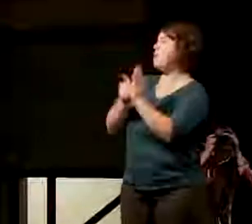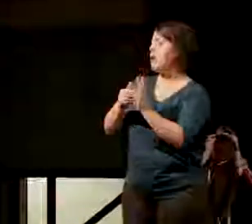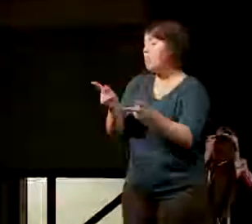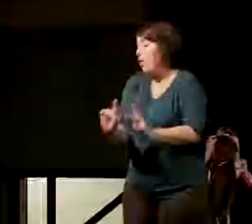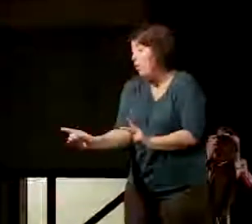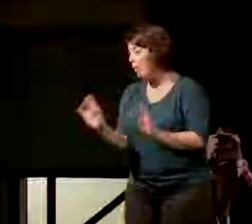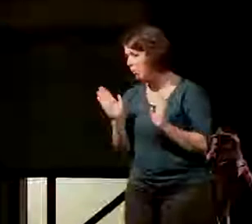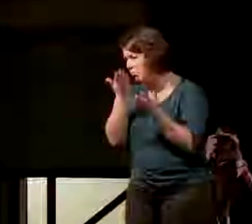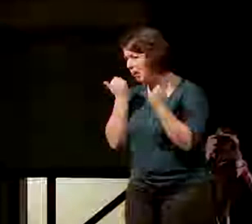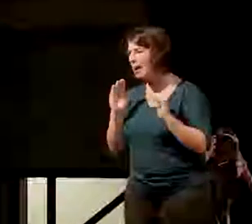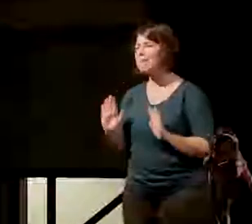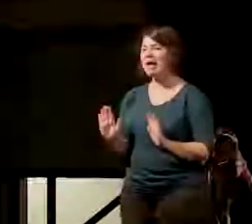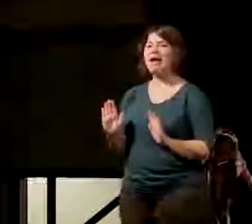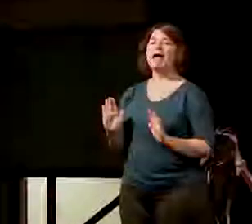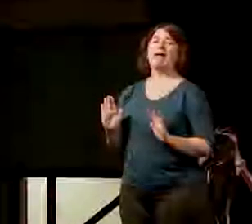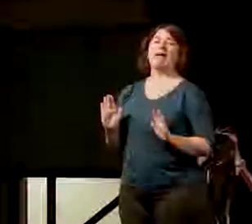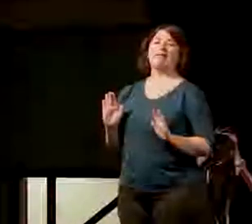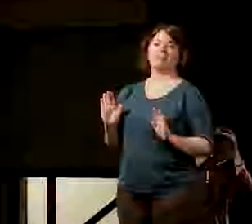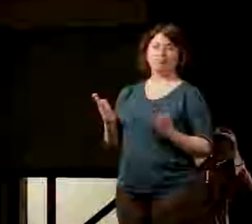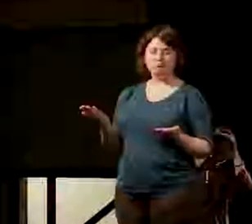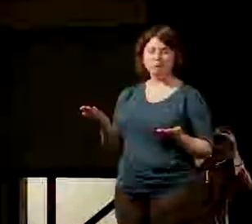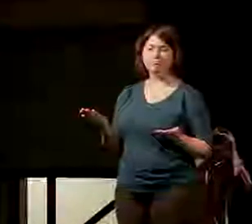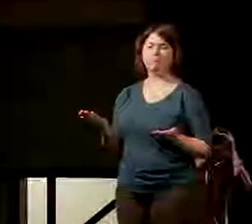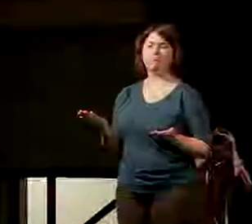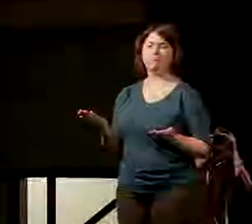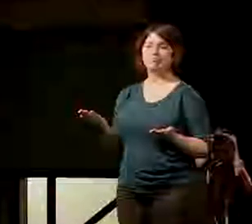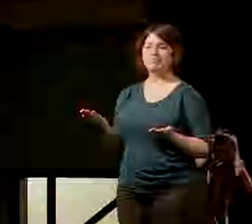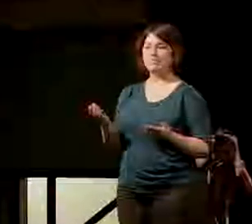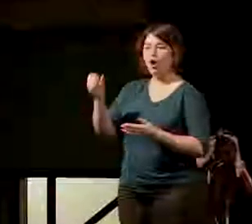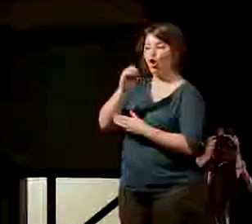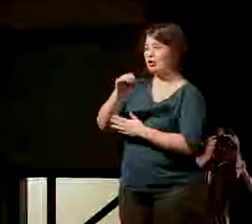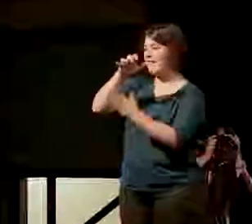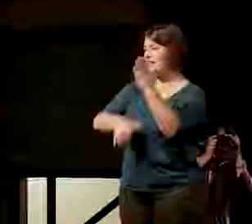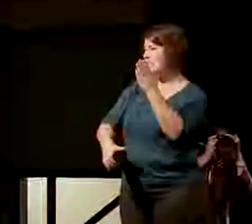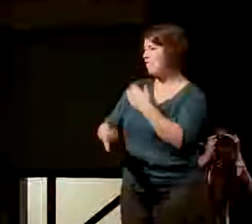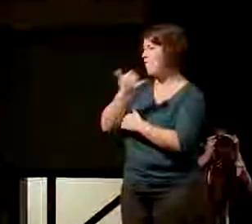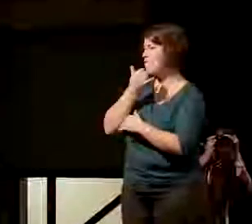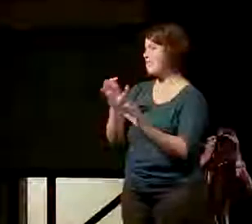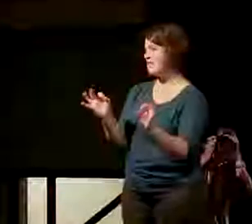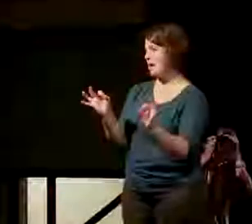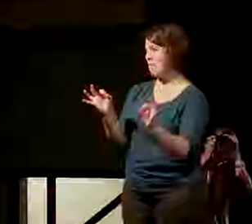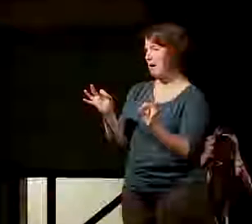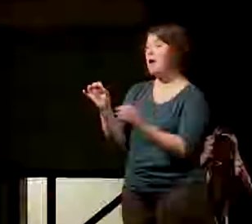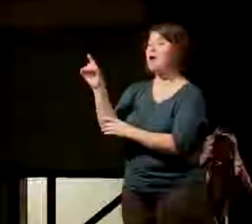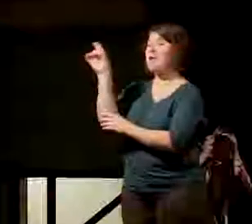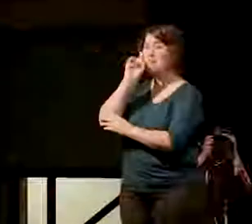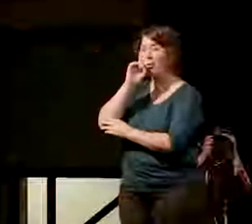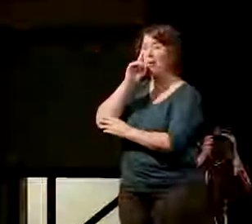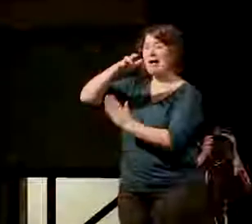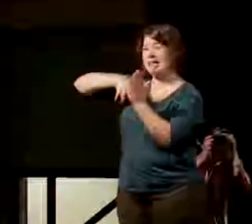prononcer, mais en tout état de cause, il n'y a aucune faute d'orthographe, parce qu'il a été